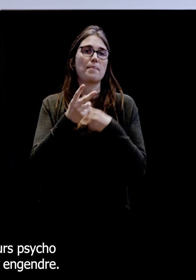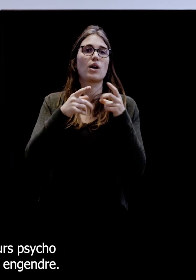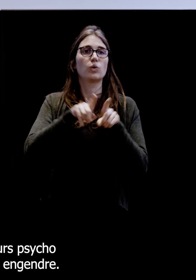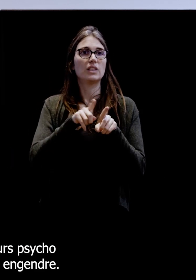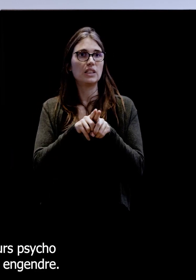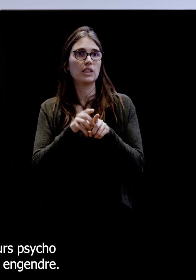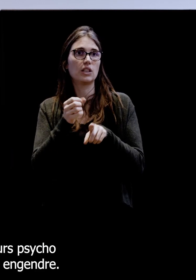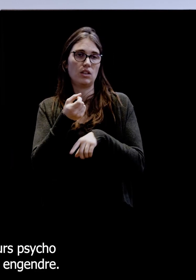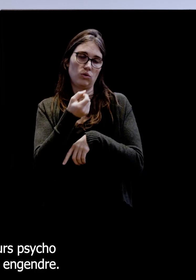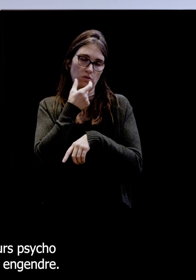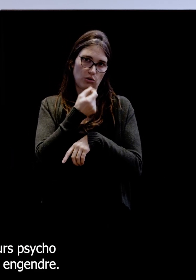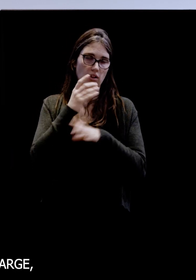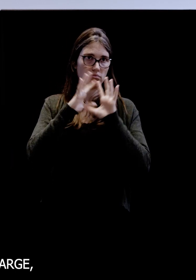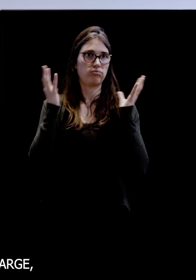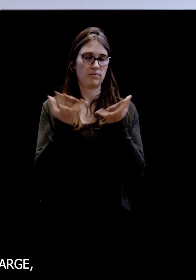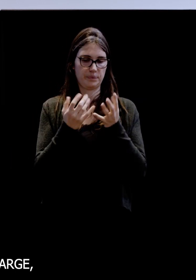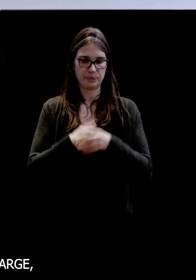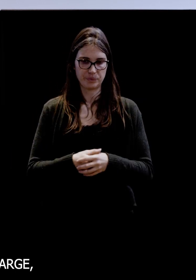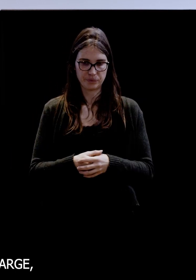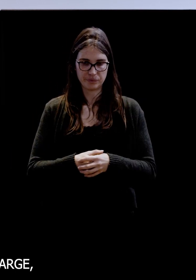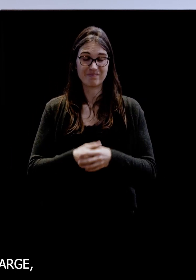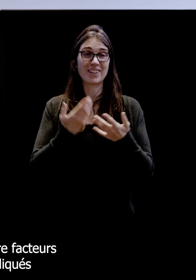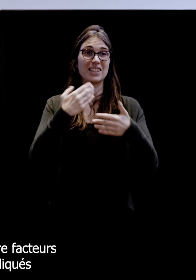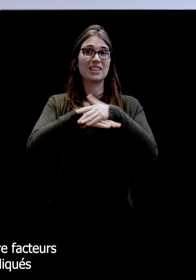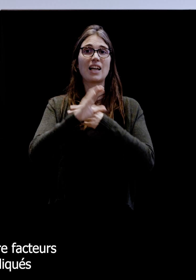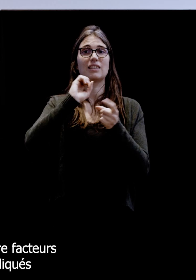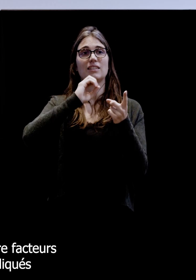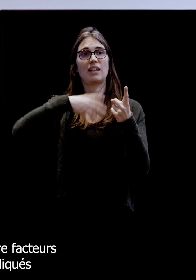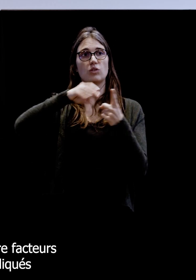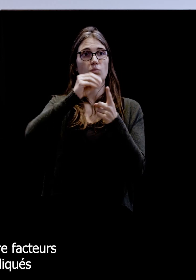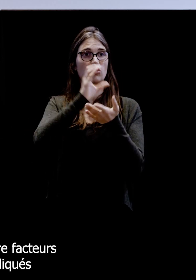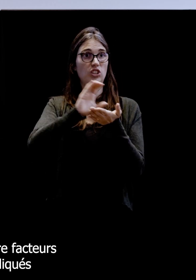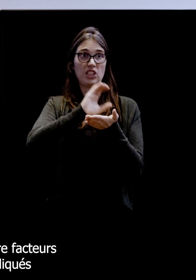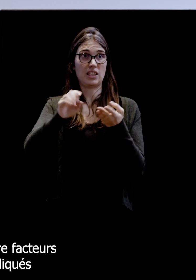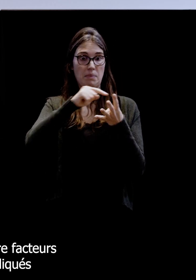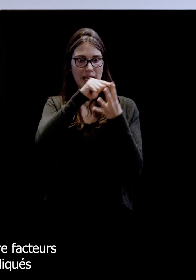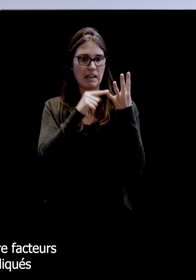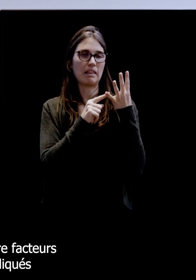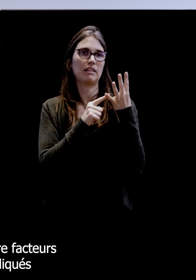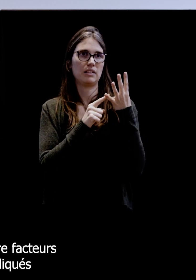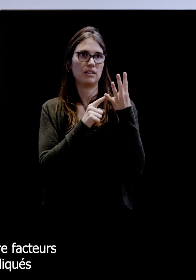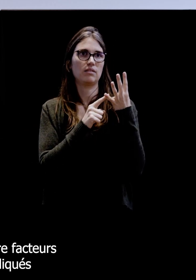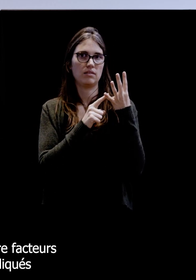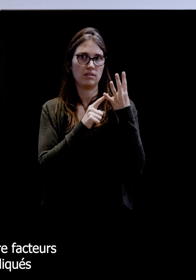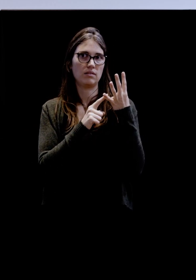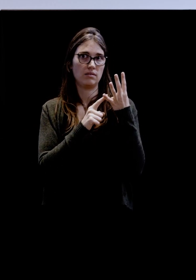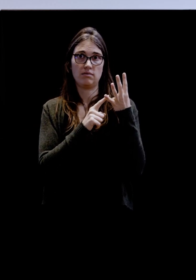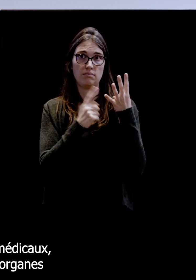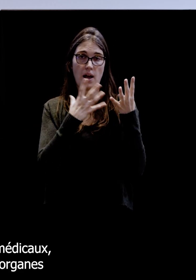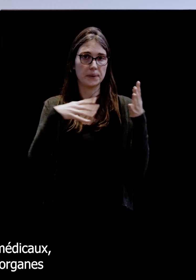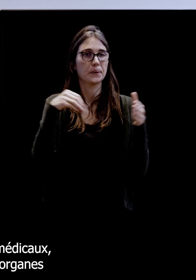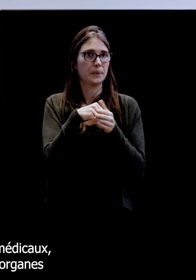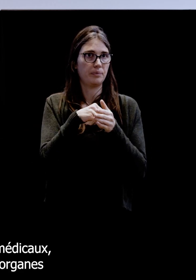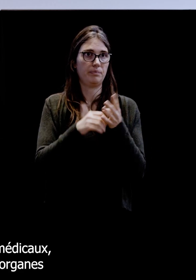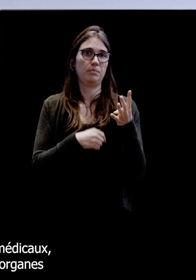facteurs psychosociaux et affectifs que ça engendre. Et en fait, dans le Charge, il y a à peu près les 4 facteurs qui peuvent être impliqués.